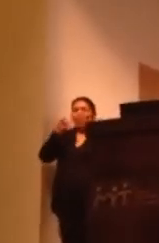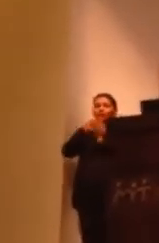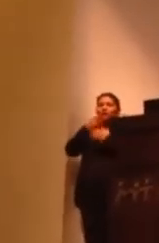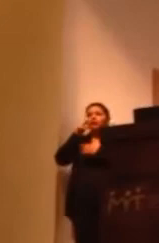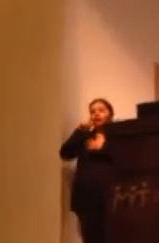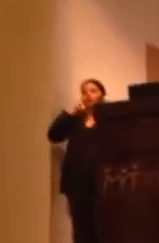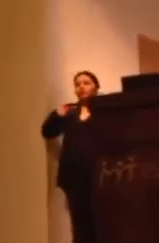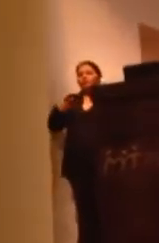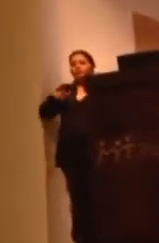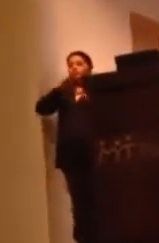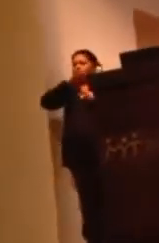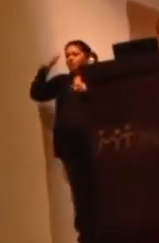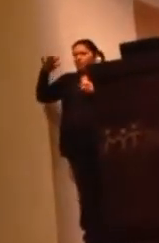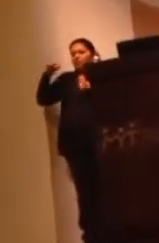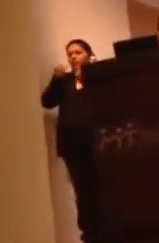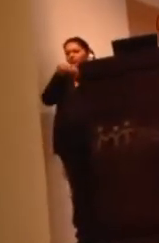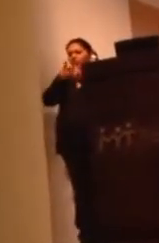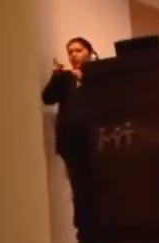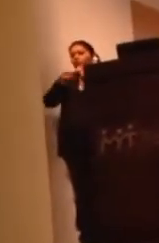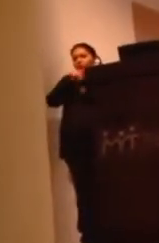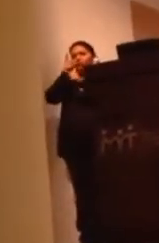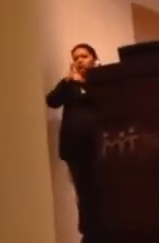desórdenes sociales, digamos,